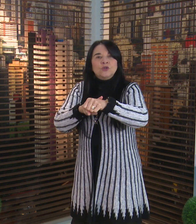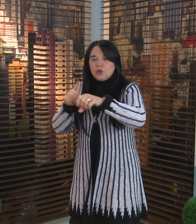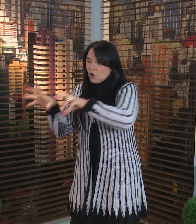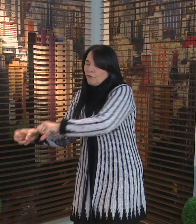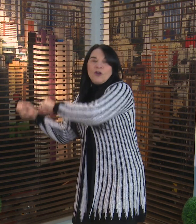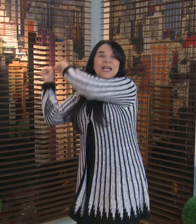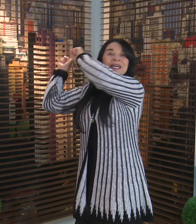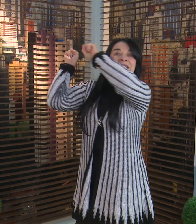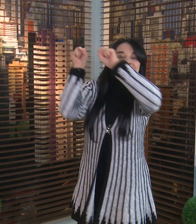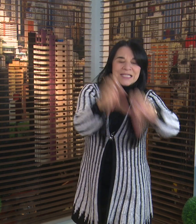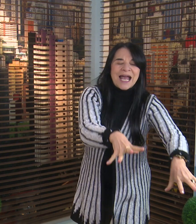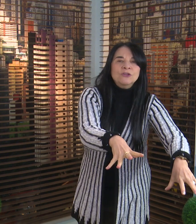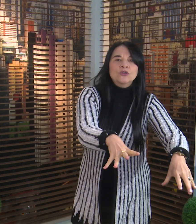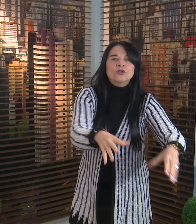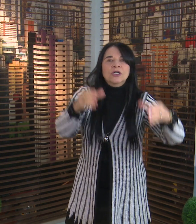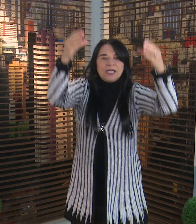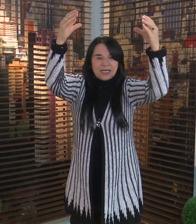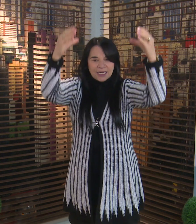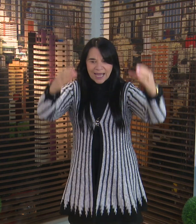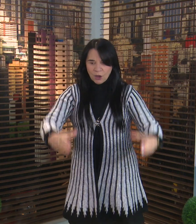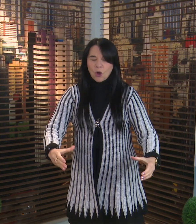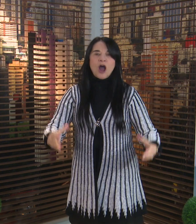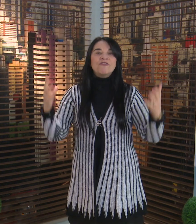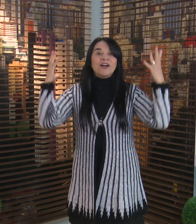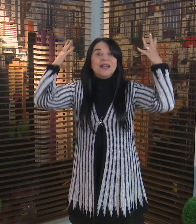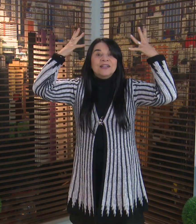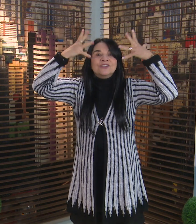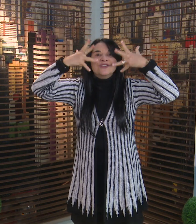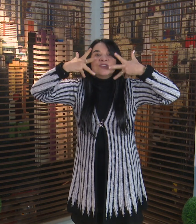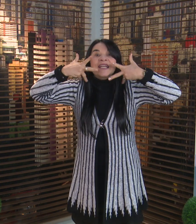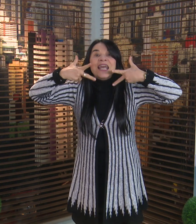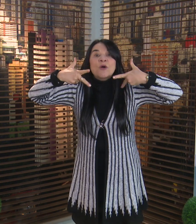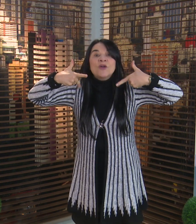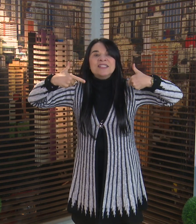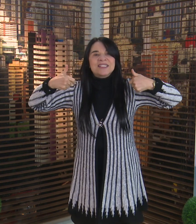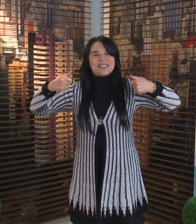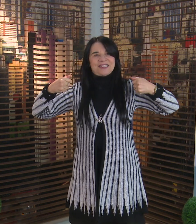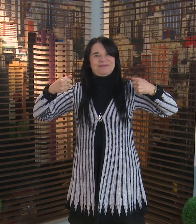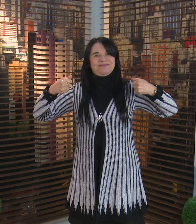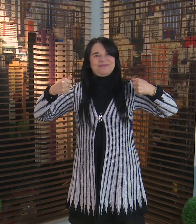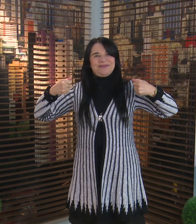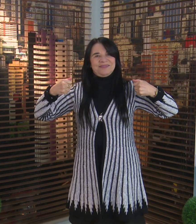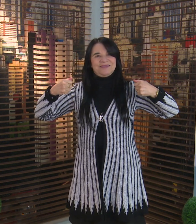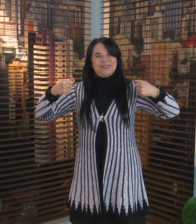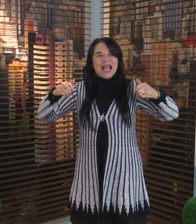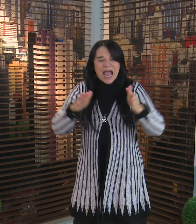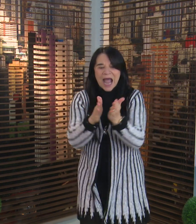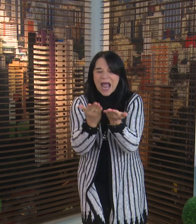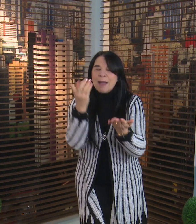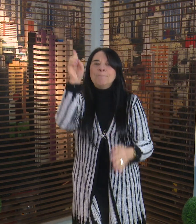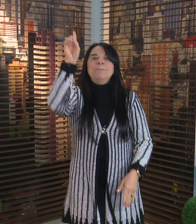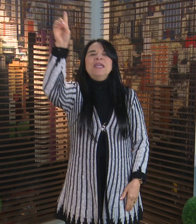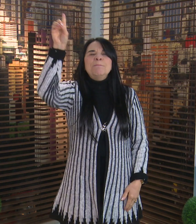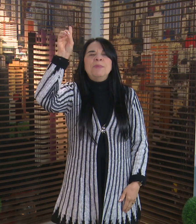quando foi lançado na cova dos leões. A